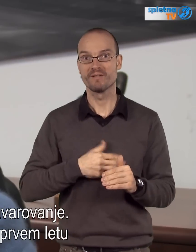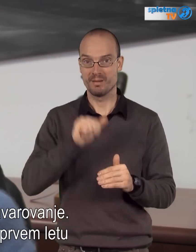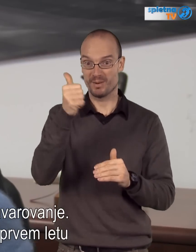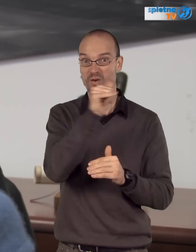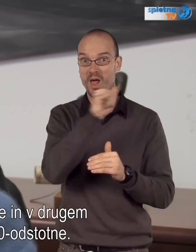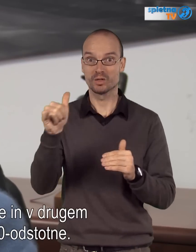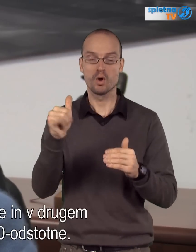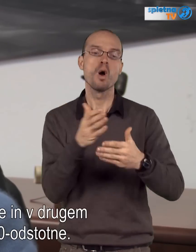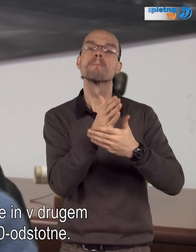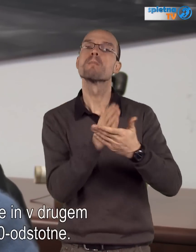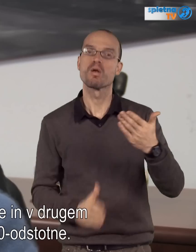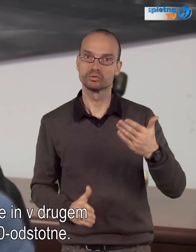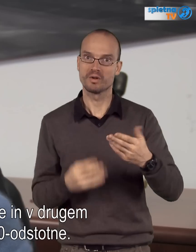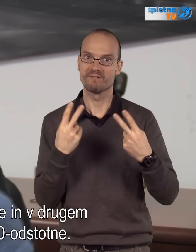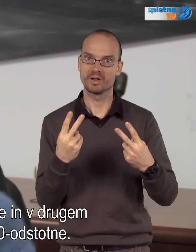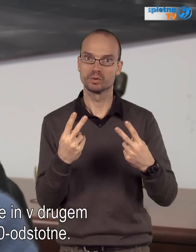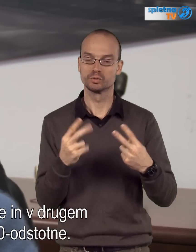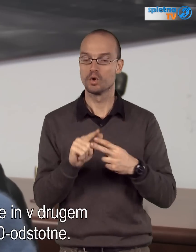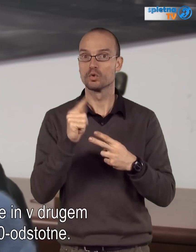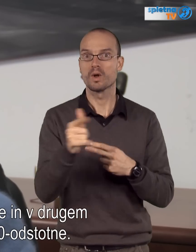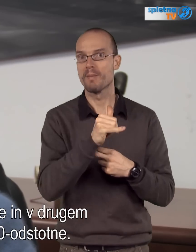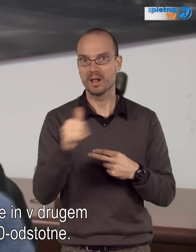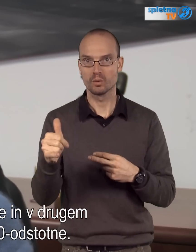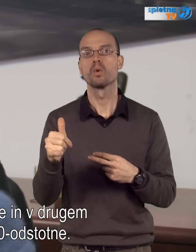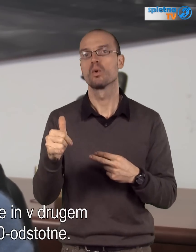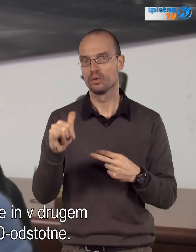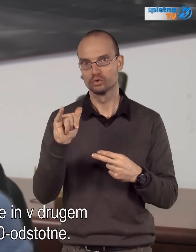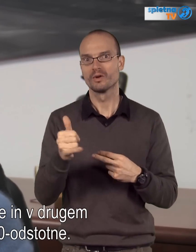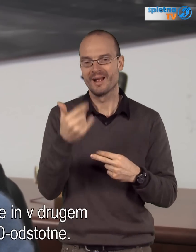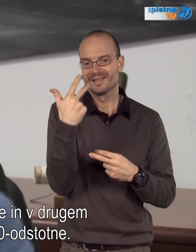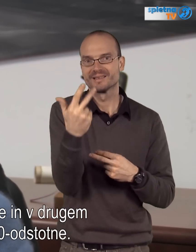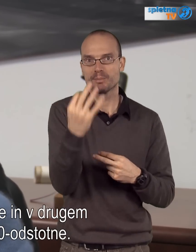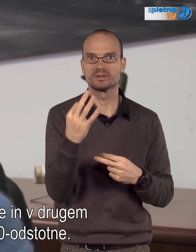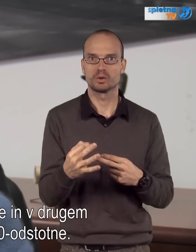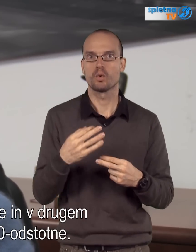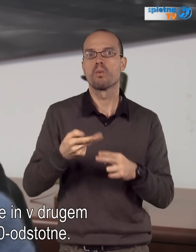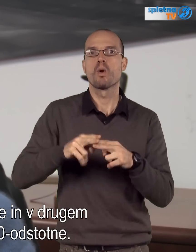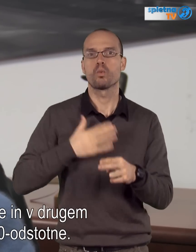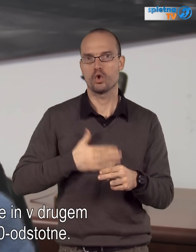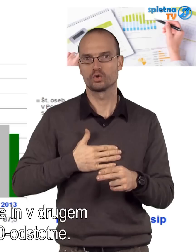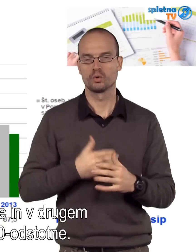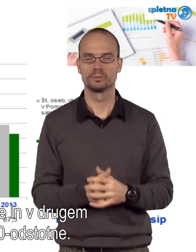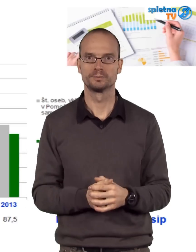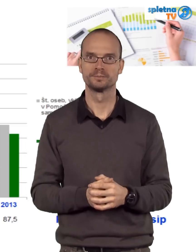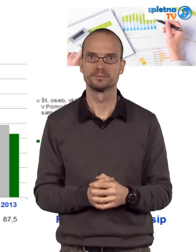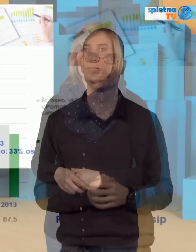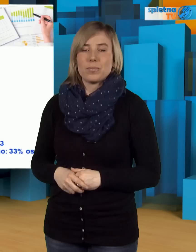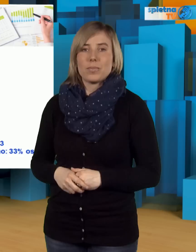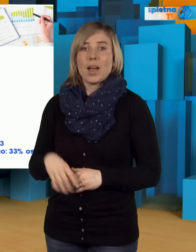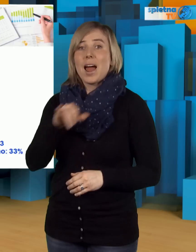letu poslovanja polovične, nato pa v drugem letu poslovanja še 30-odstotne. Z